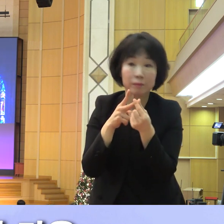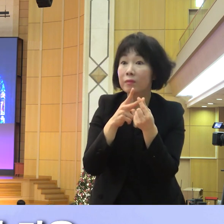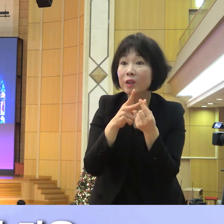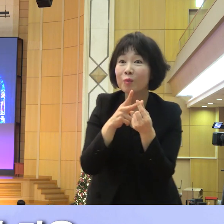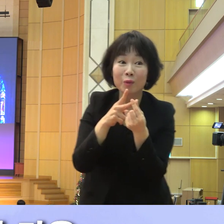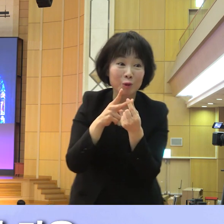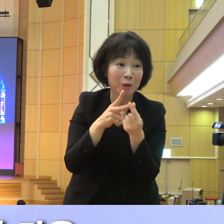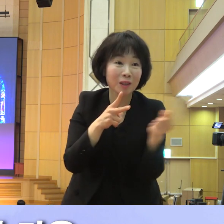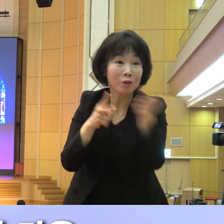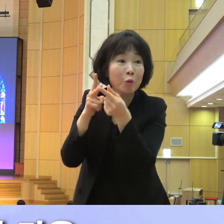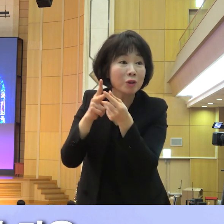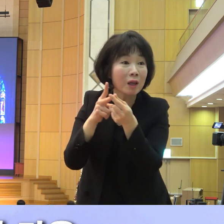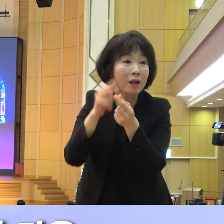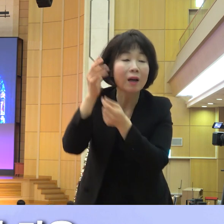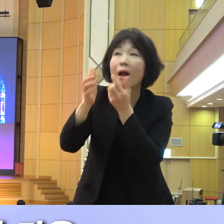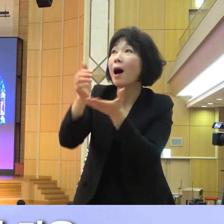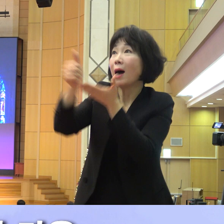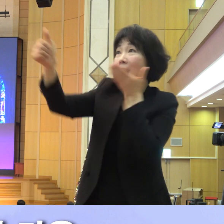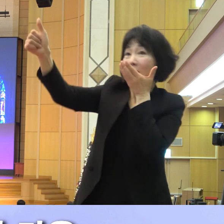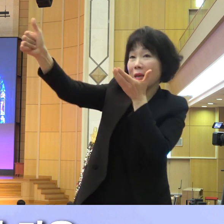주님께 소망하는 마음입니다.